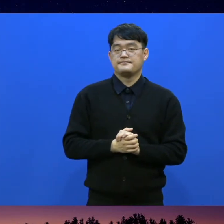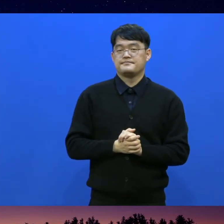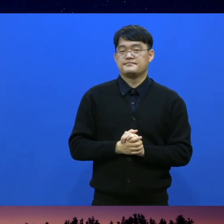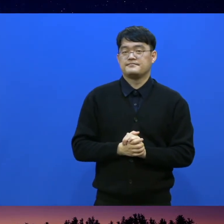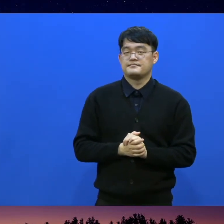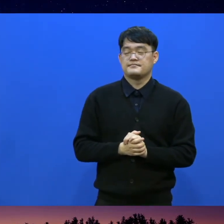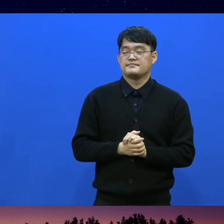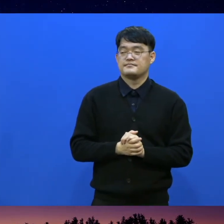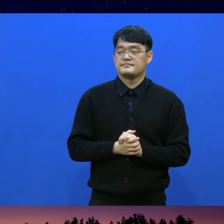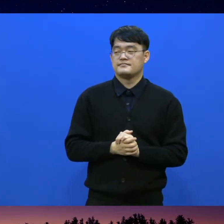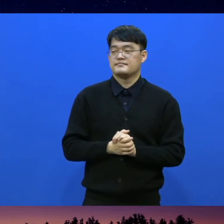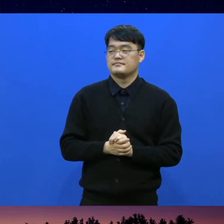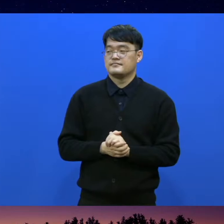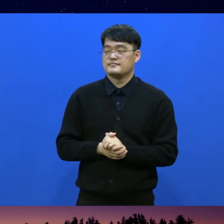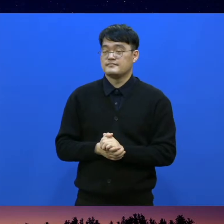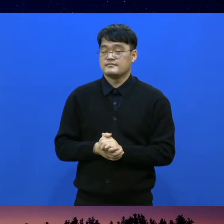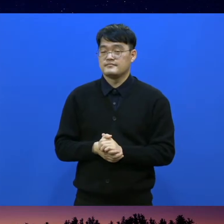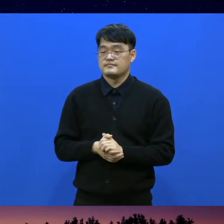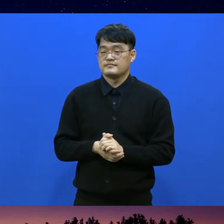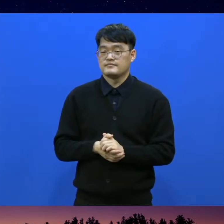열 수 있었다고 열라는 거야.